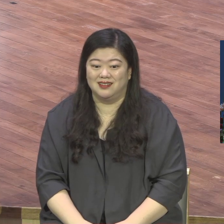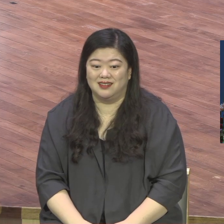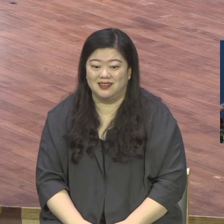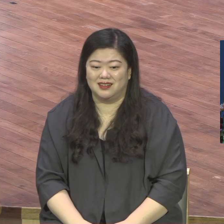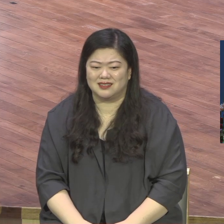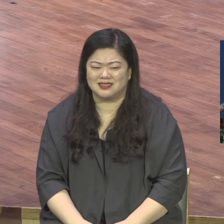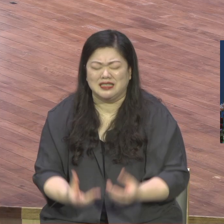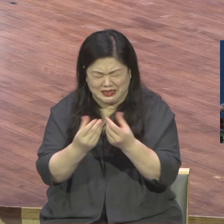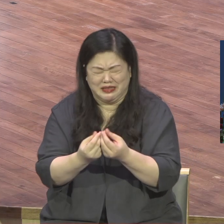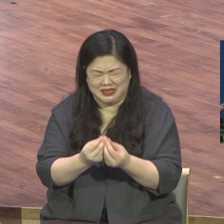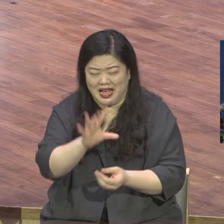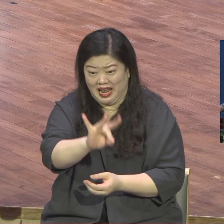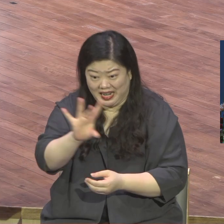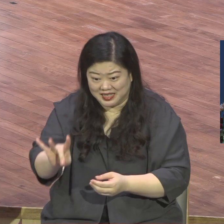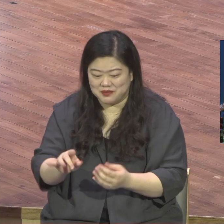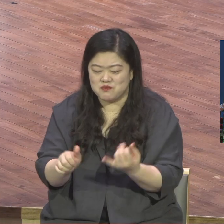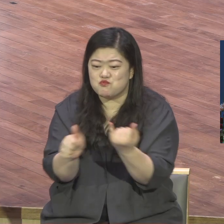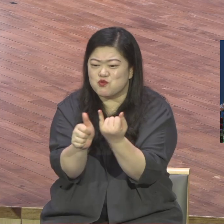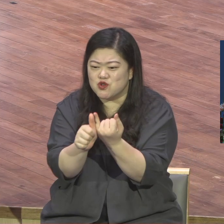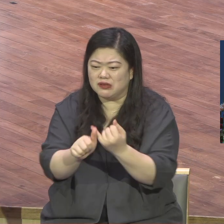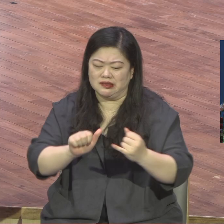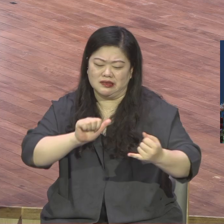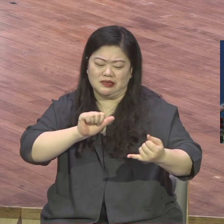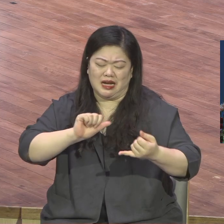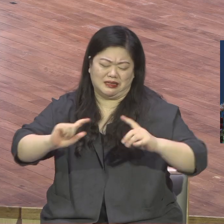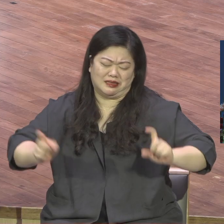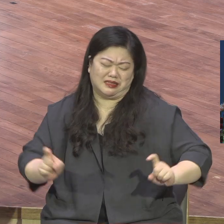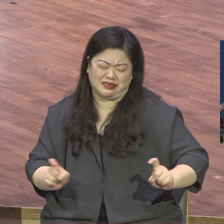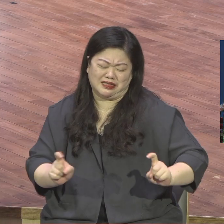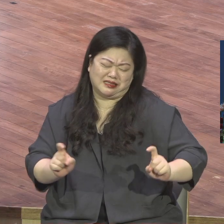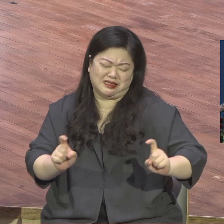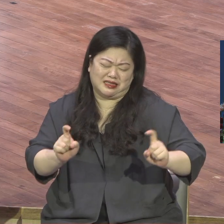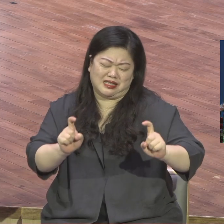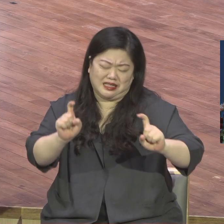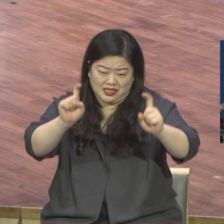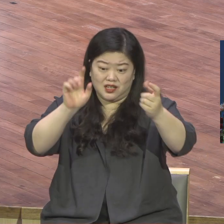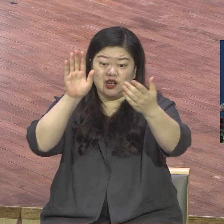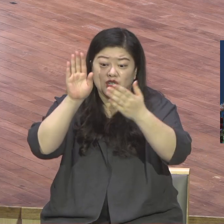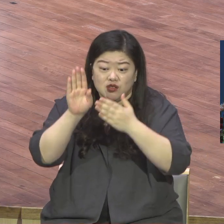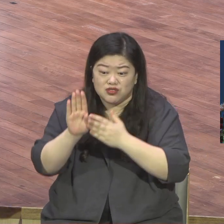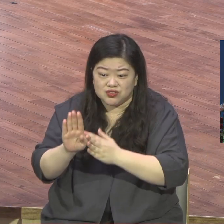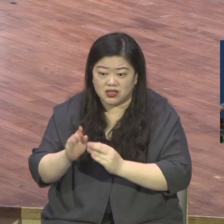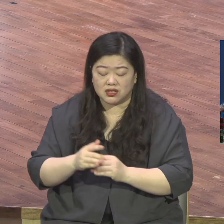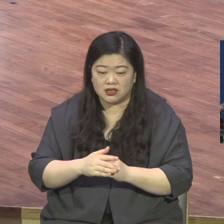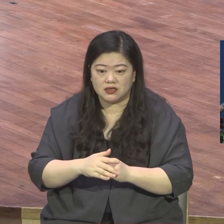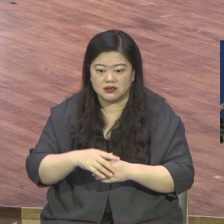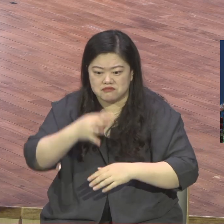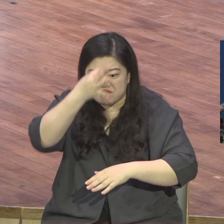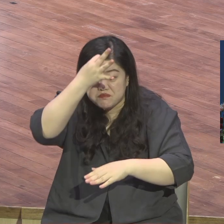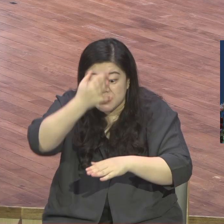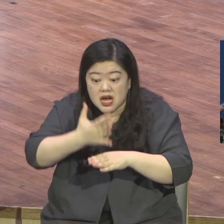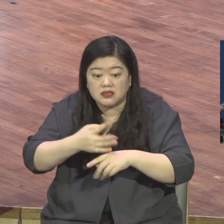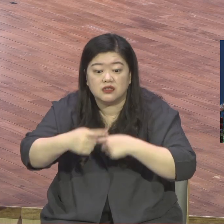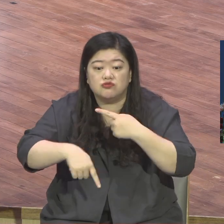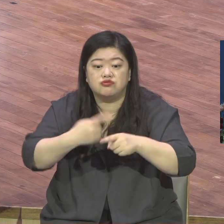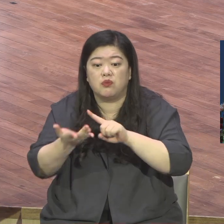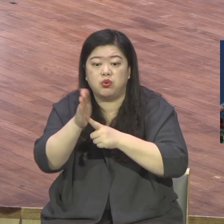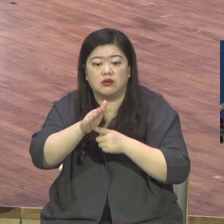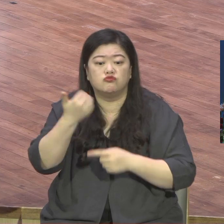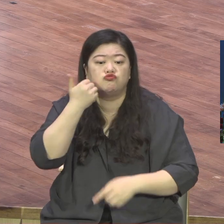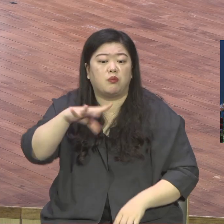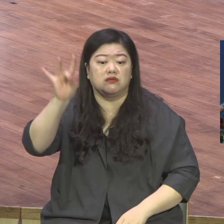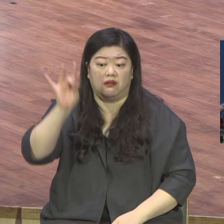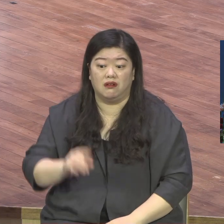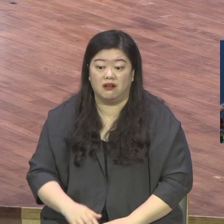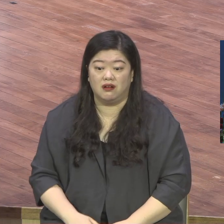부부싸움 일어났을 때 서로 몸에 그 특징이 서로 재는 거예요. 서로 자동으로 내가